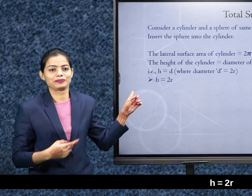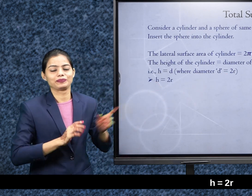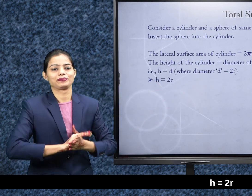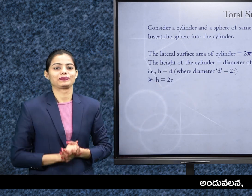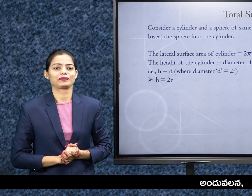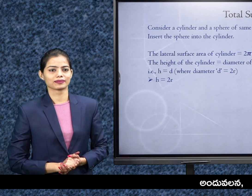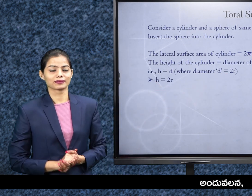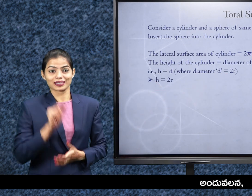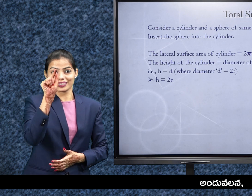అందువల్ల